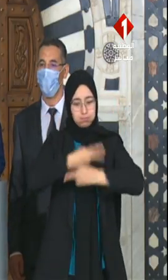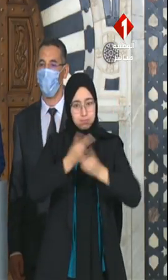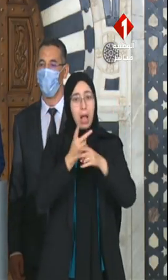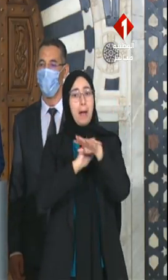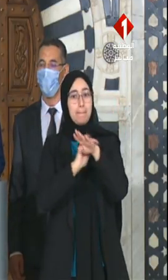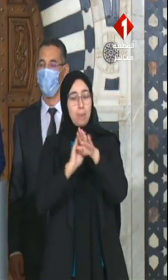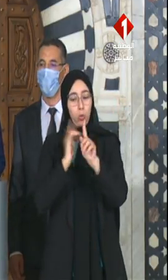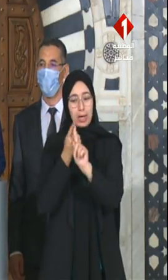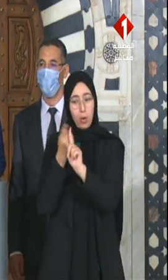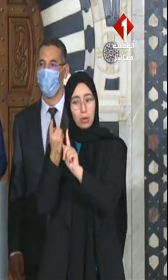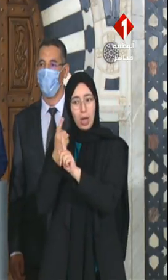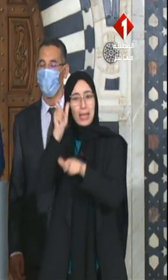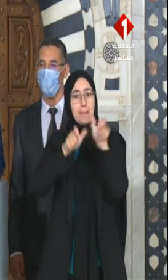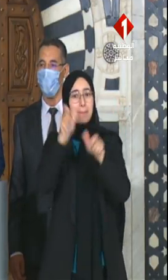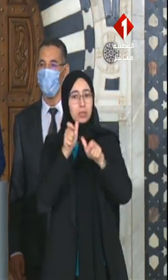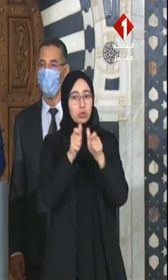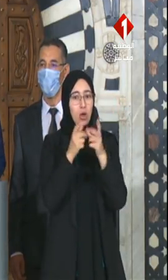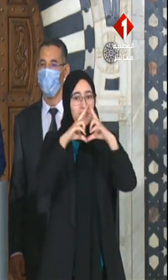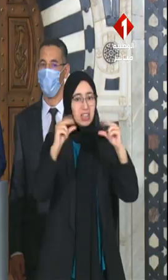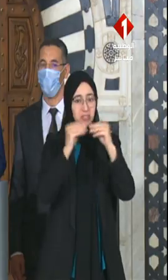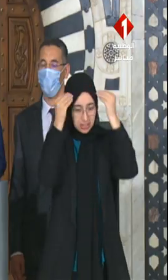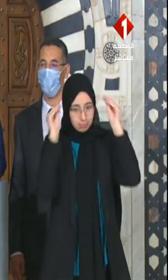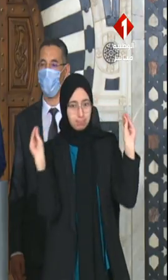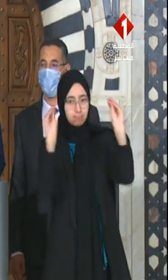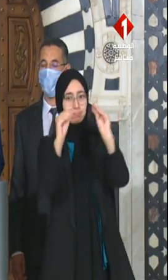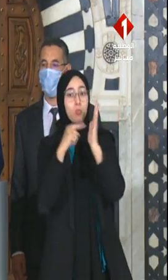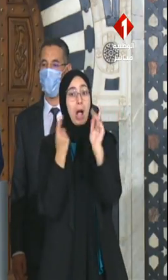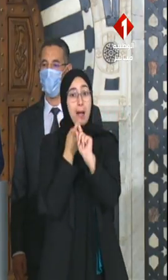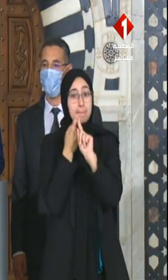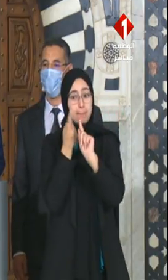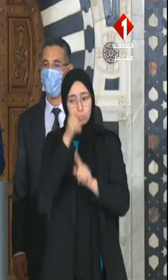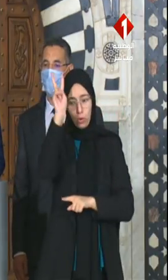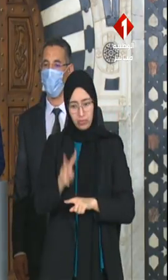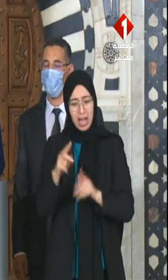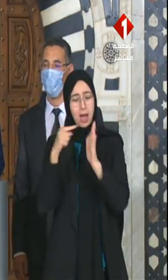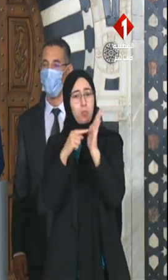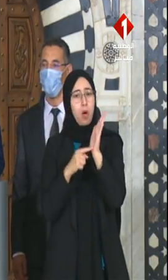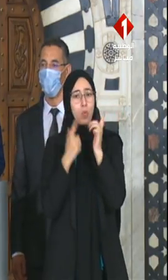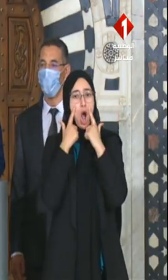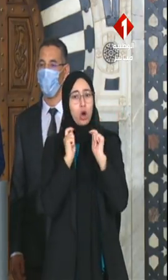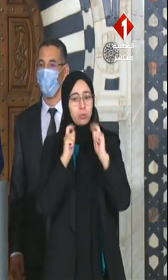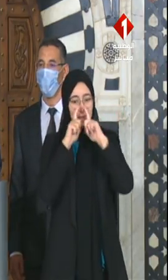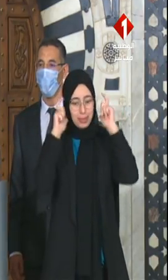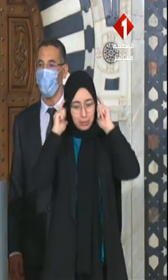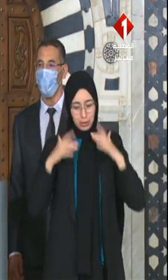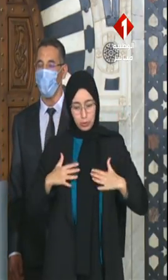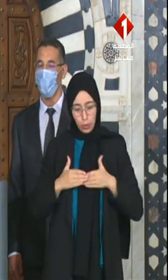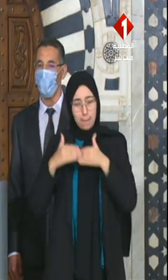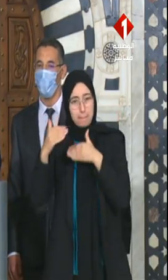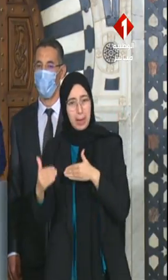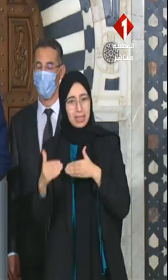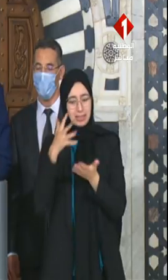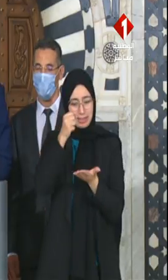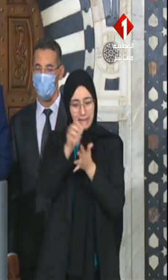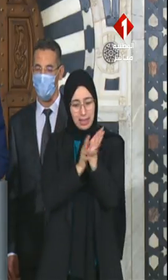مختلفة لتحسيس المواطنين بأهمية مواصلة أخذ الإجراءات الوقائية لحمل الكمامة